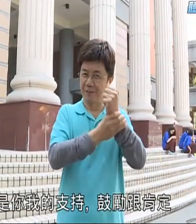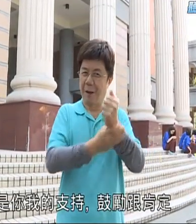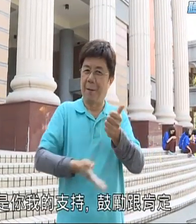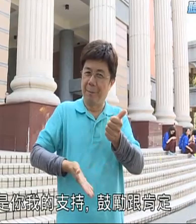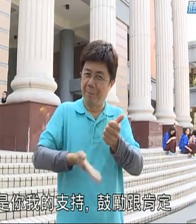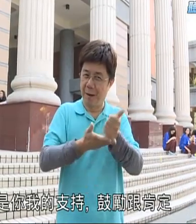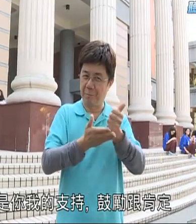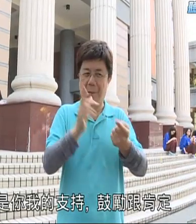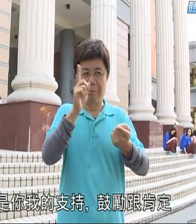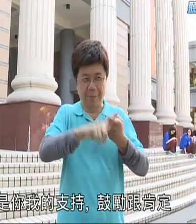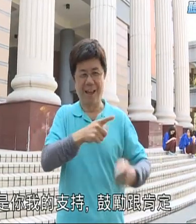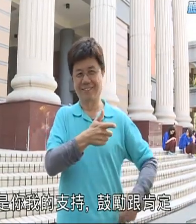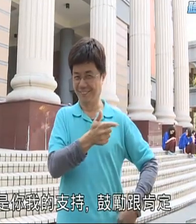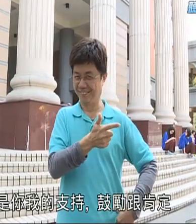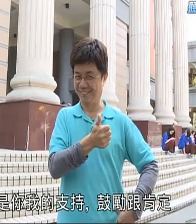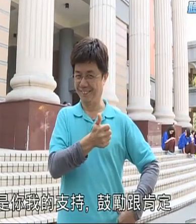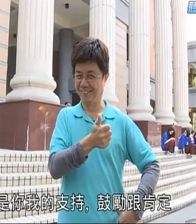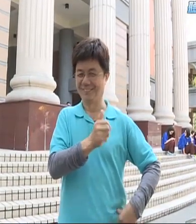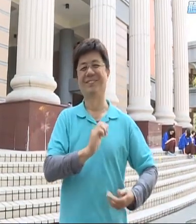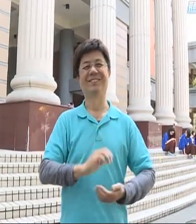支持、鼓励跟肯定。